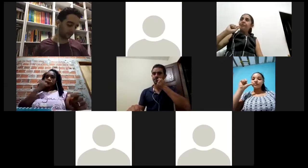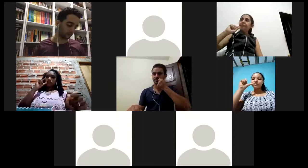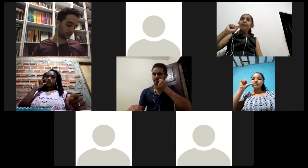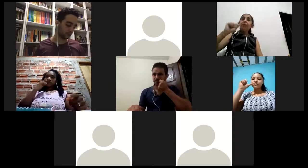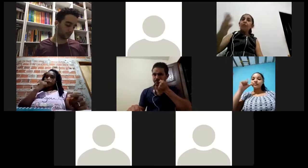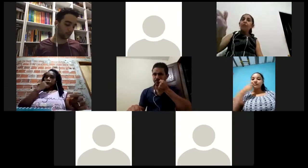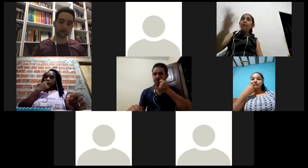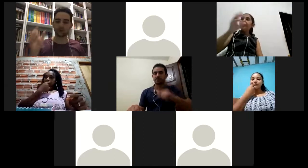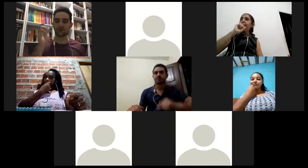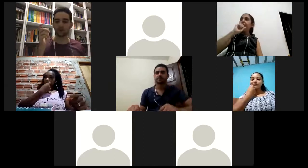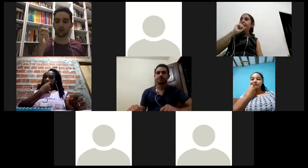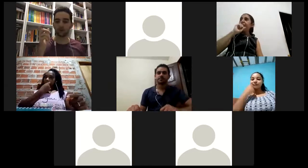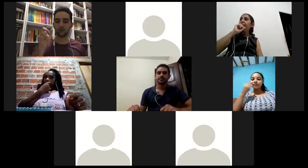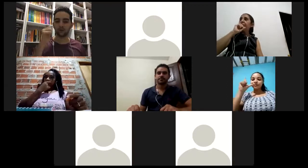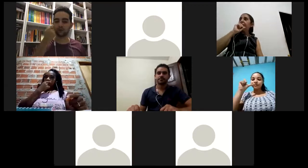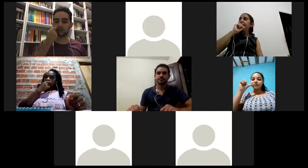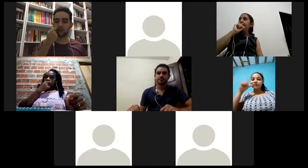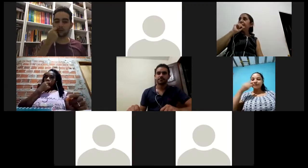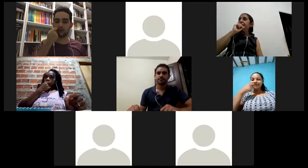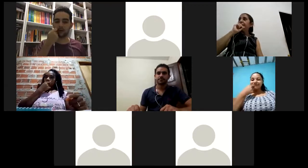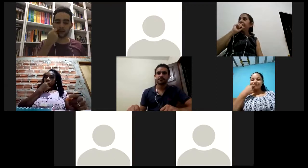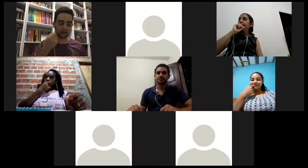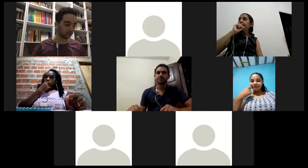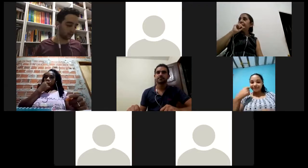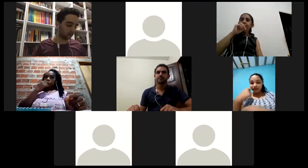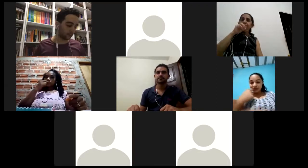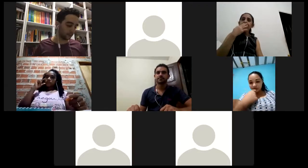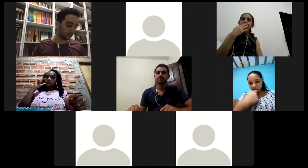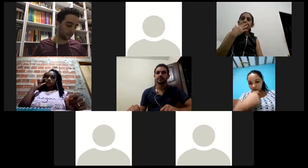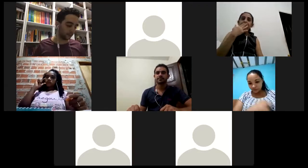Isso. É como se eu estivesse segurando o limão e ele é azedo.